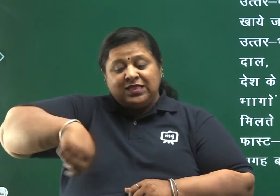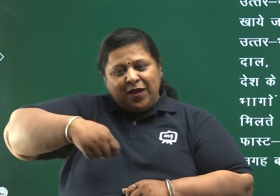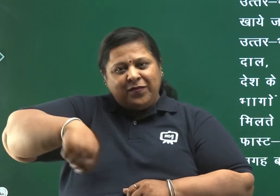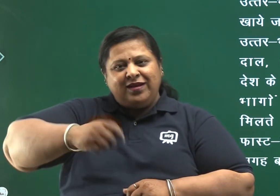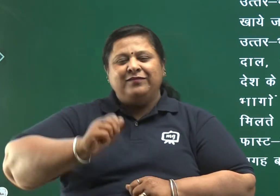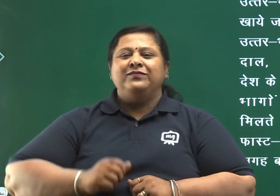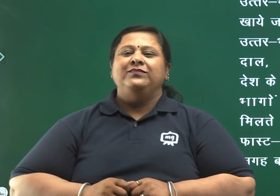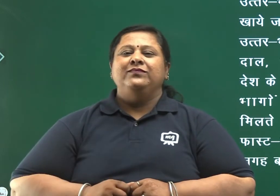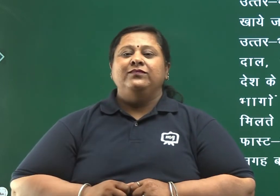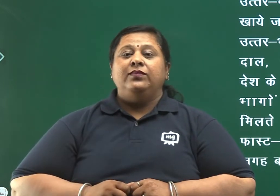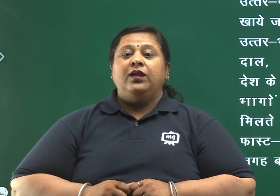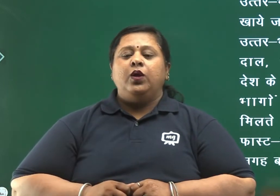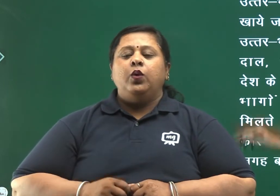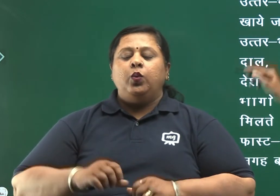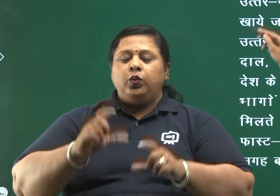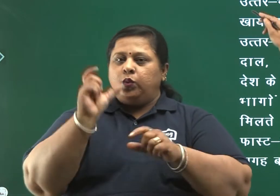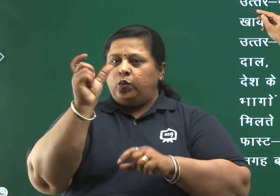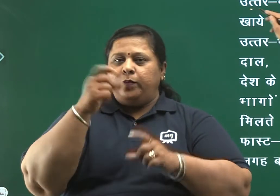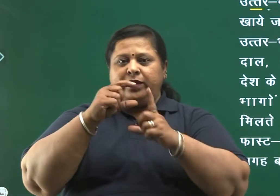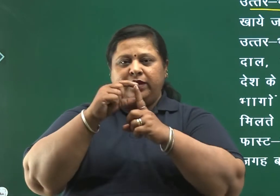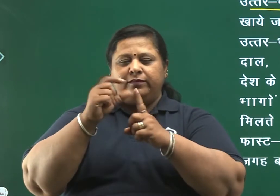सांभर उत्तर भारत में